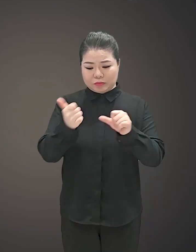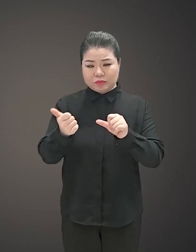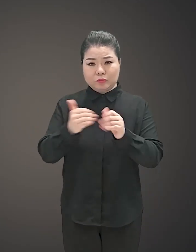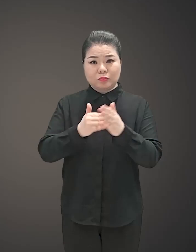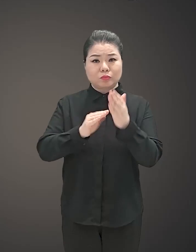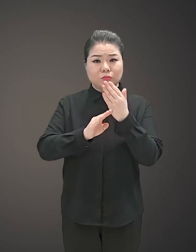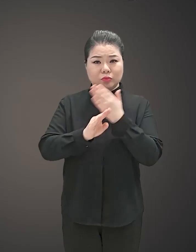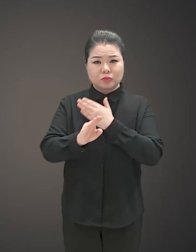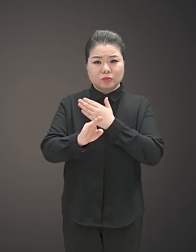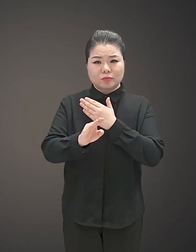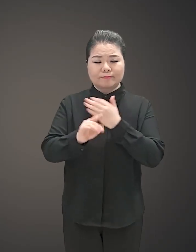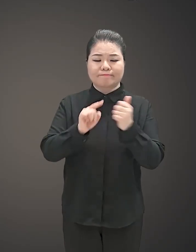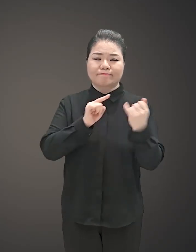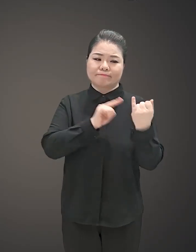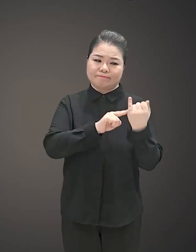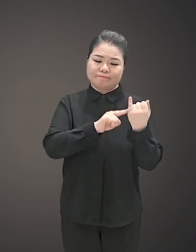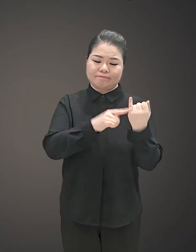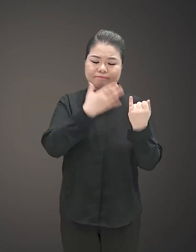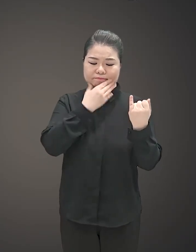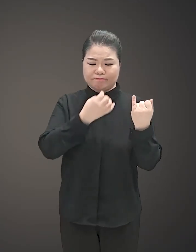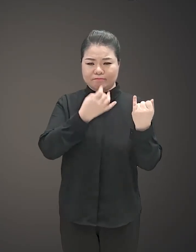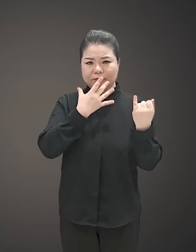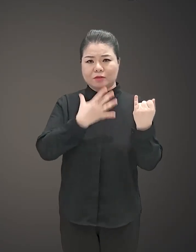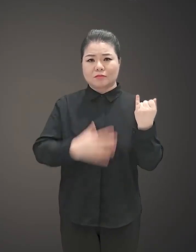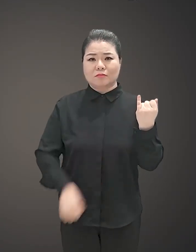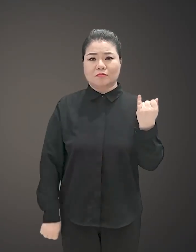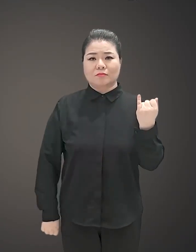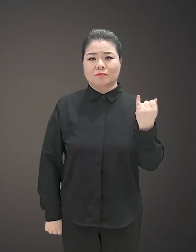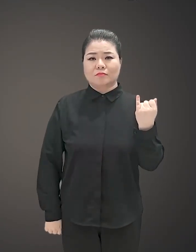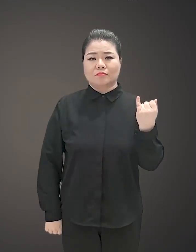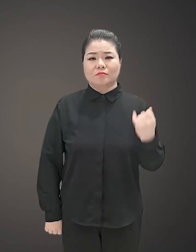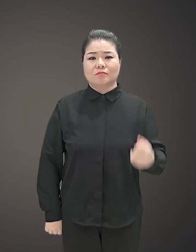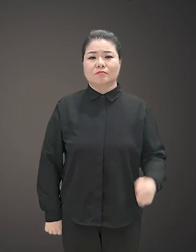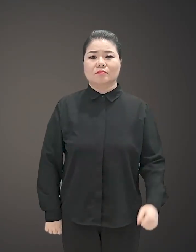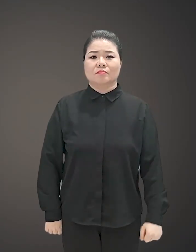아빠가 세상을 떠나고 나타샤는 불행해진다.